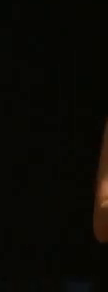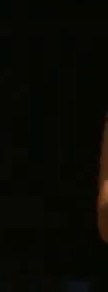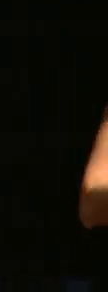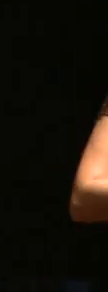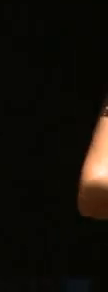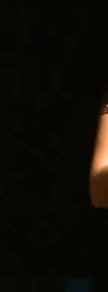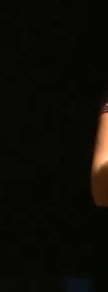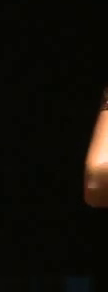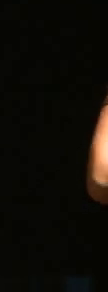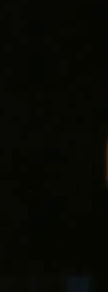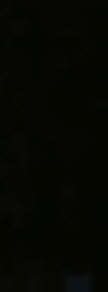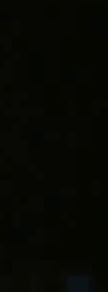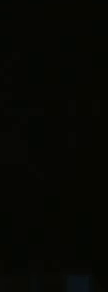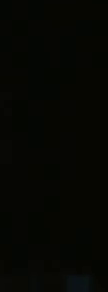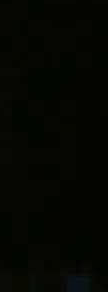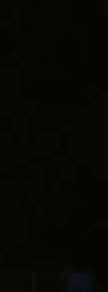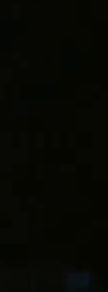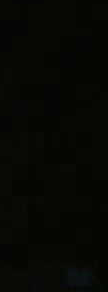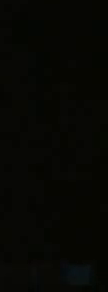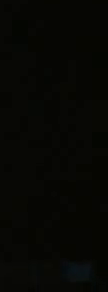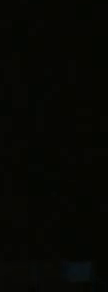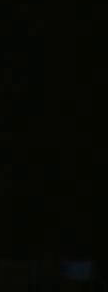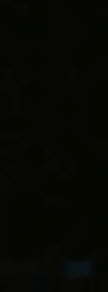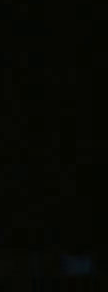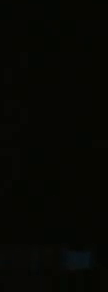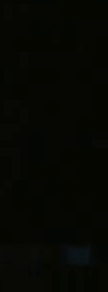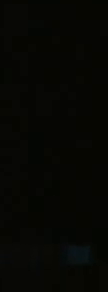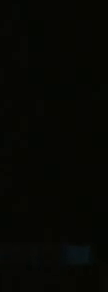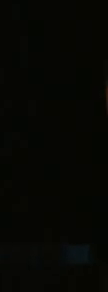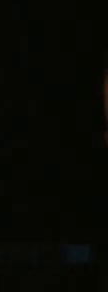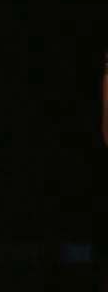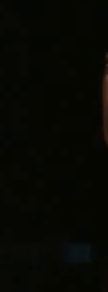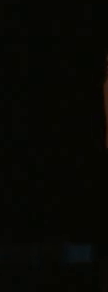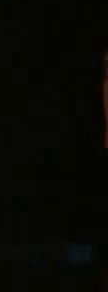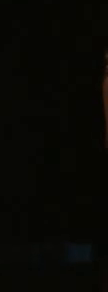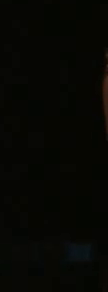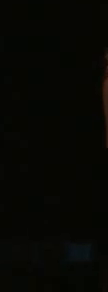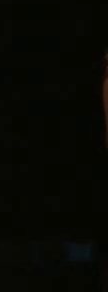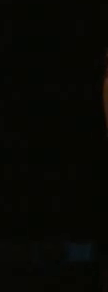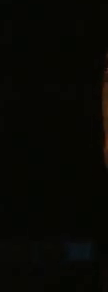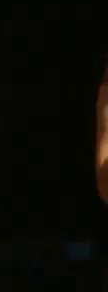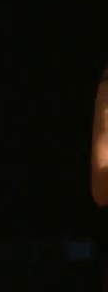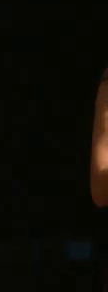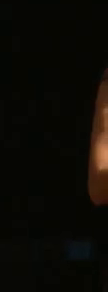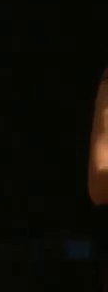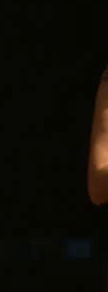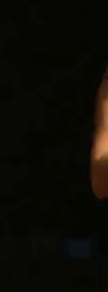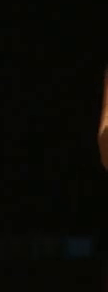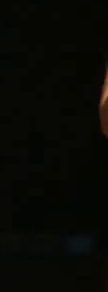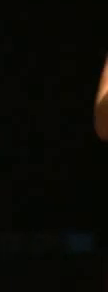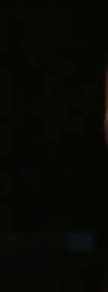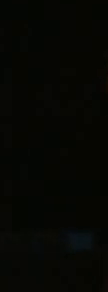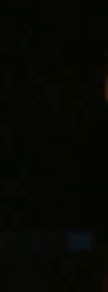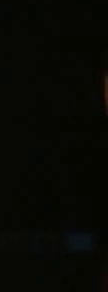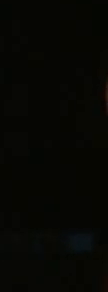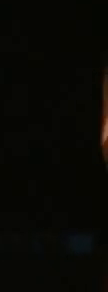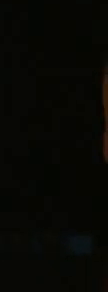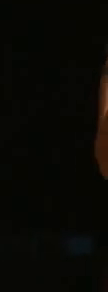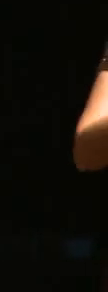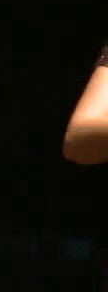junto com a psicologia. É o que nós estávamos precisando,